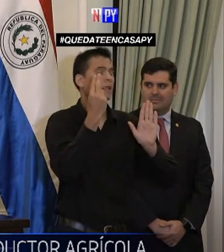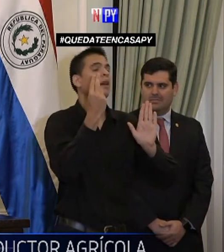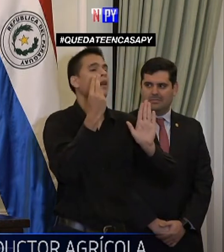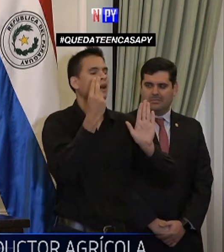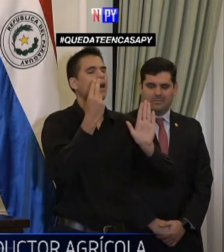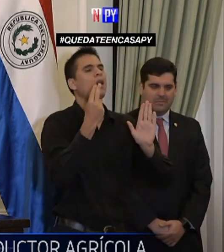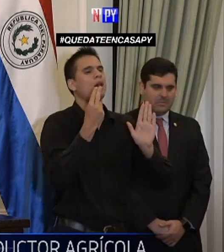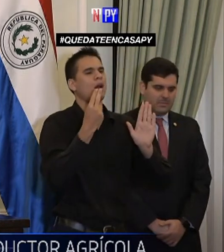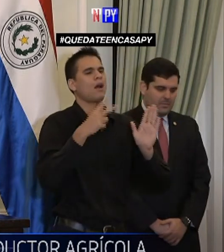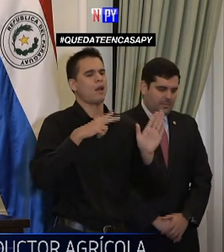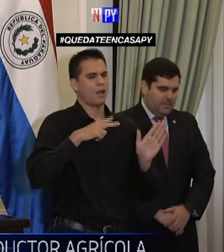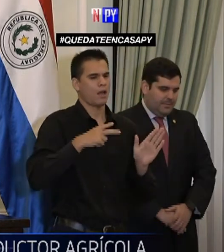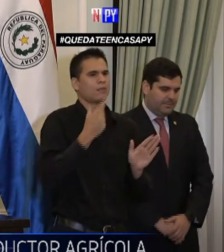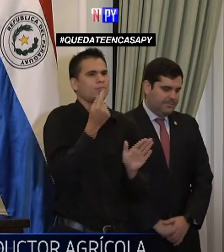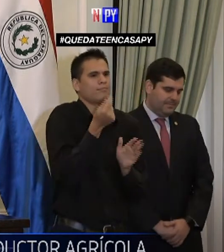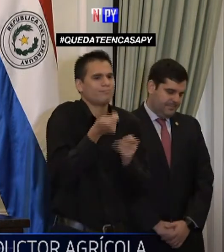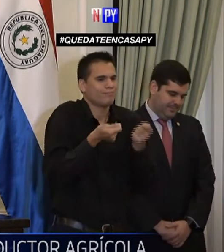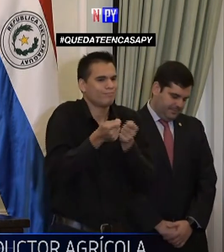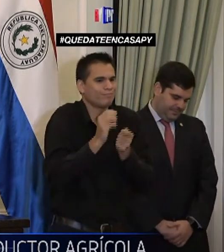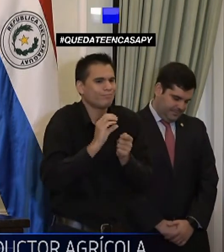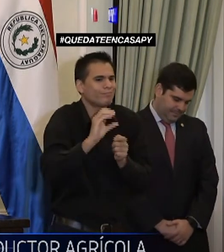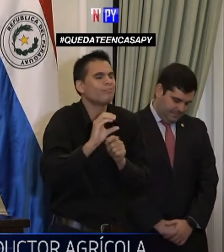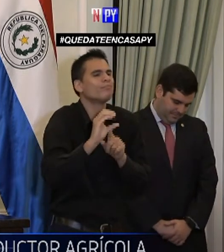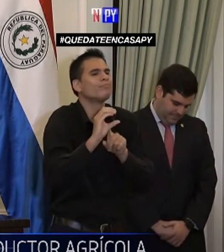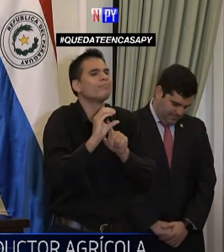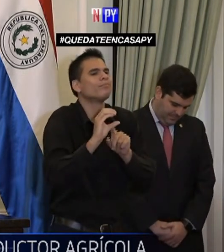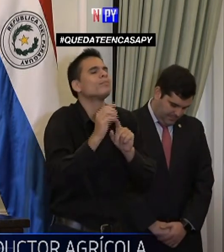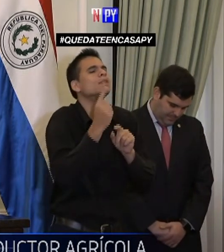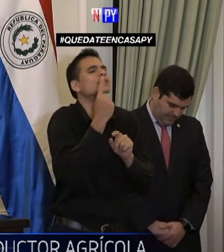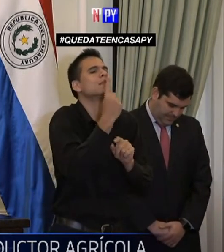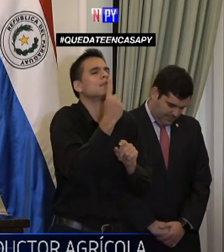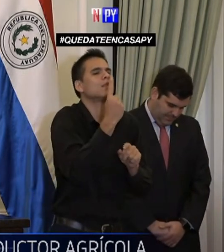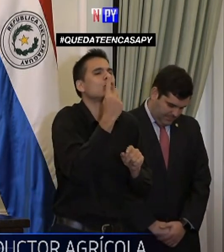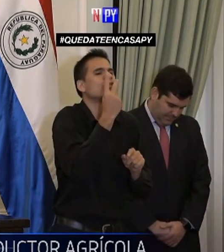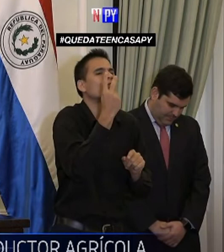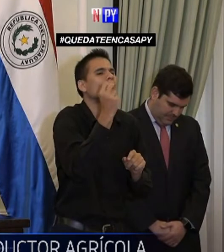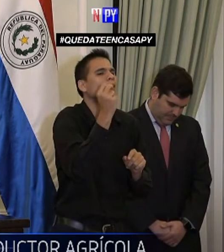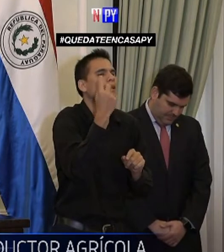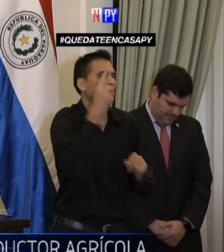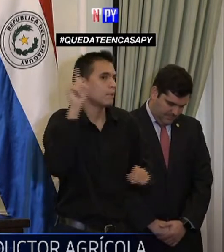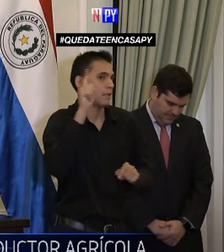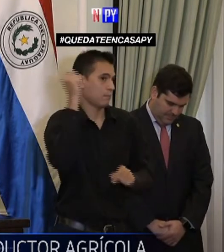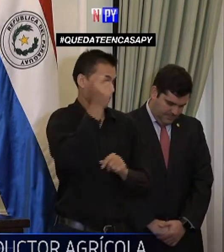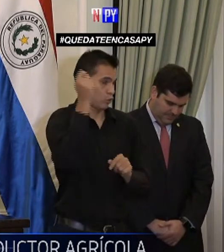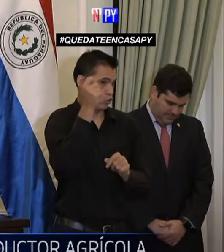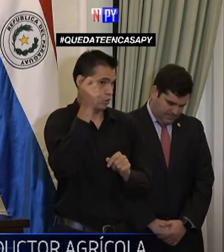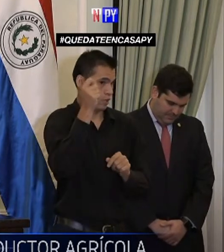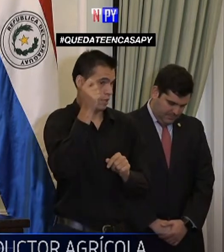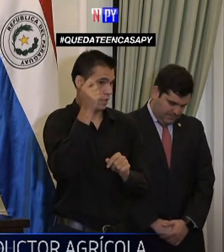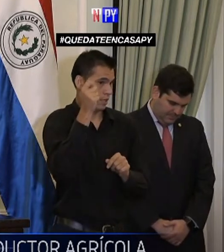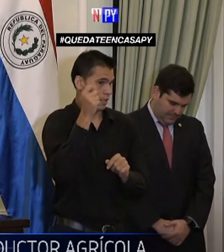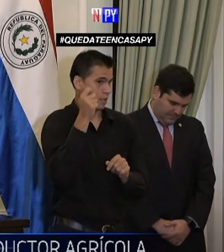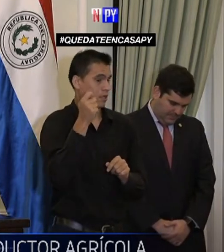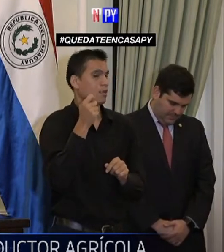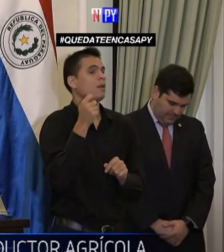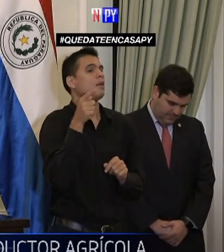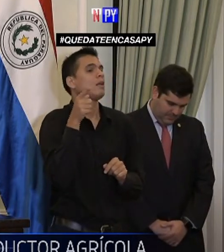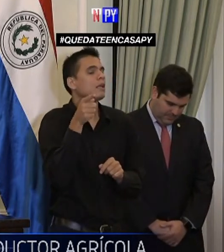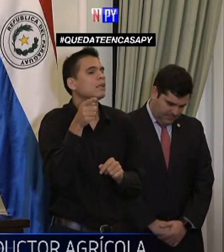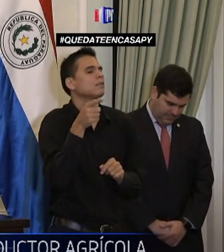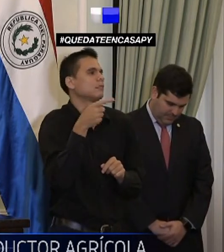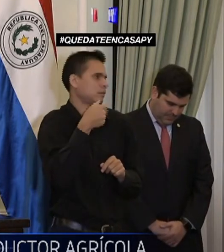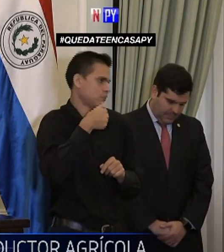del crédito agrícola de habilitación de 120.000 millones. El presidente del crédito va a darle los